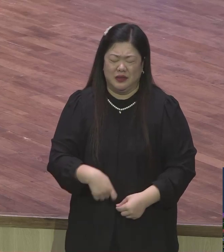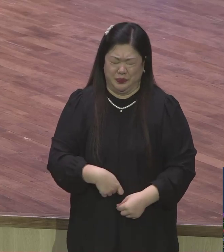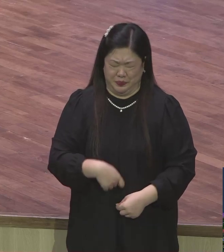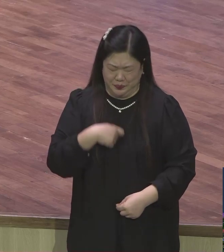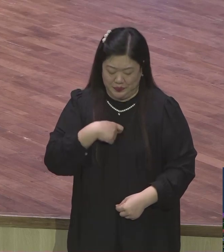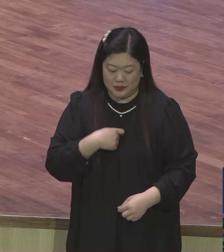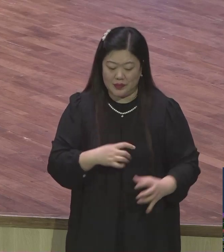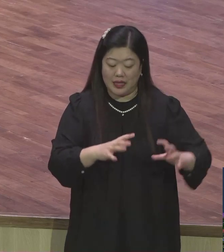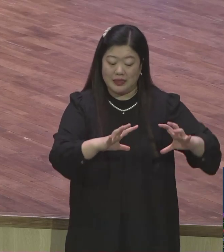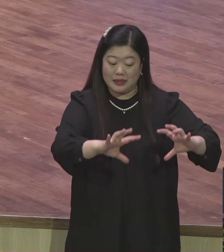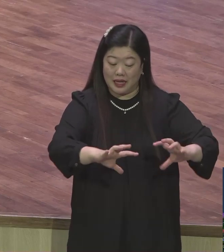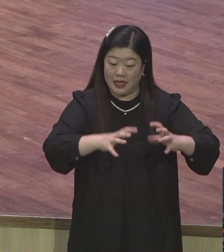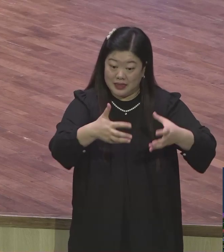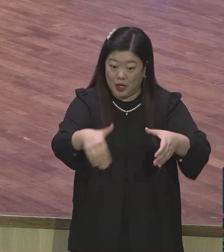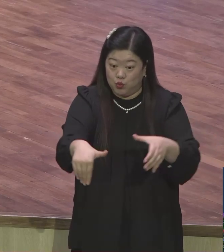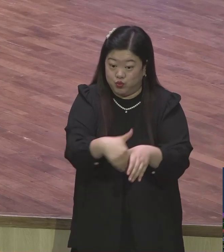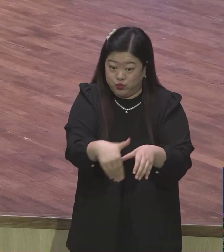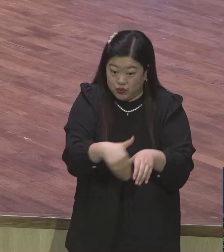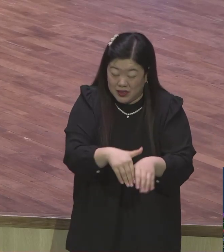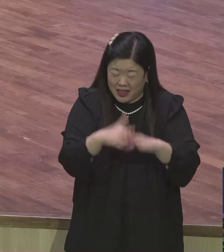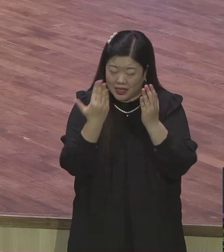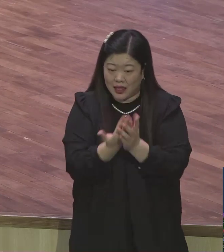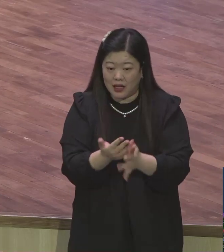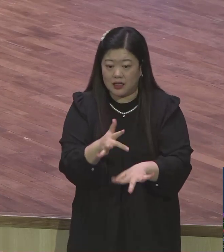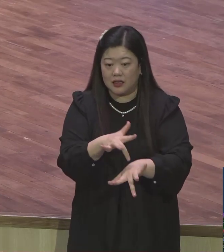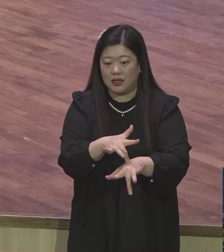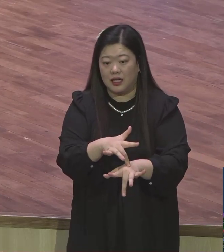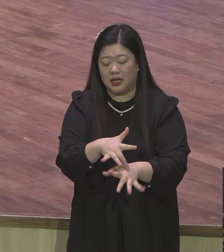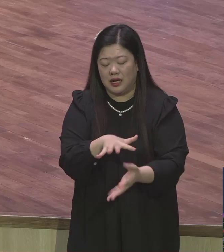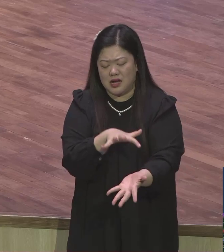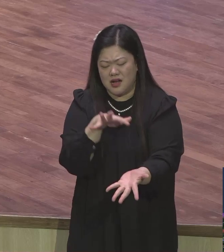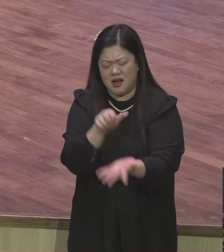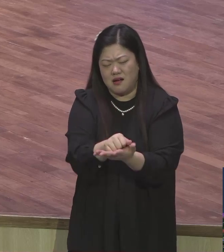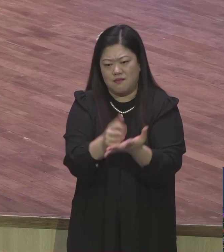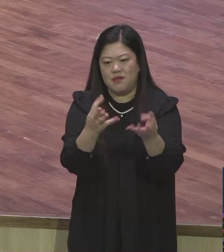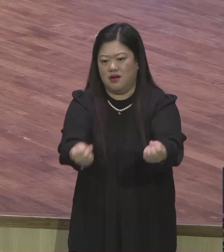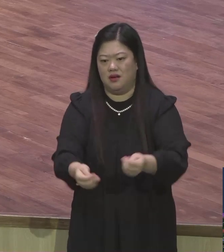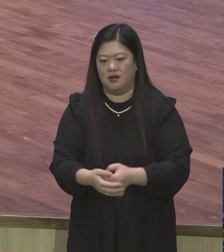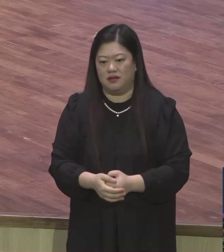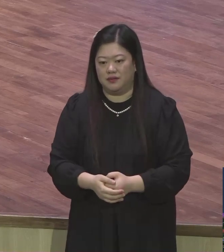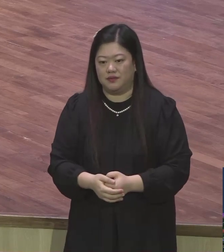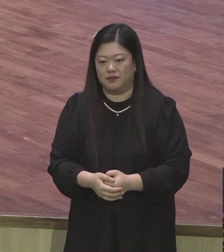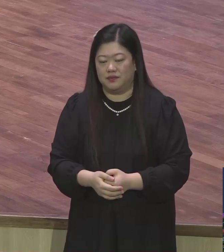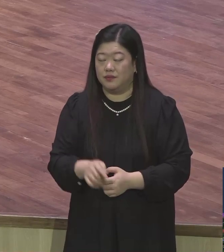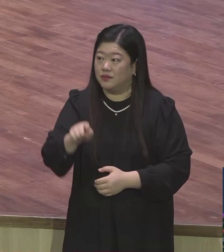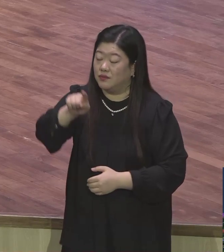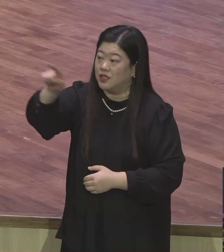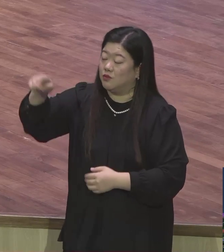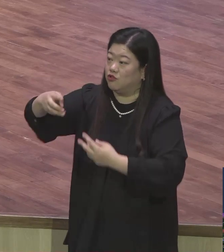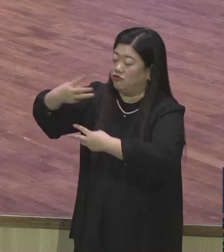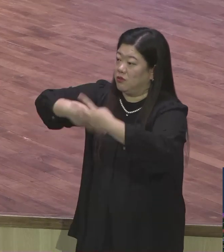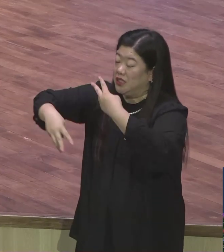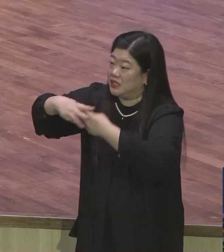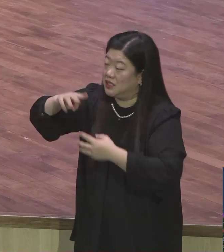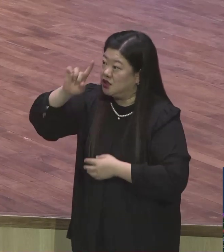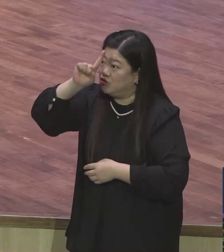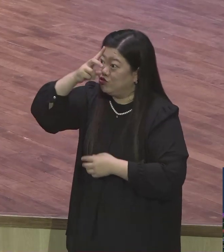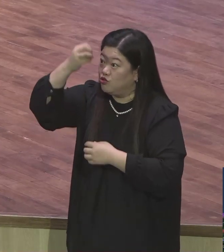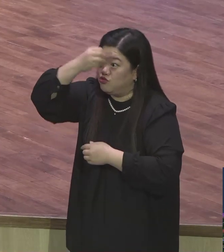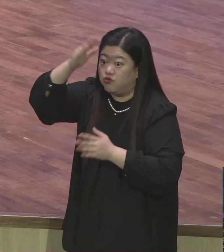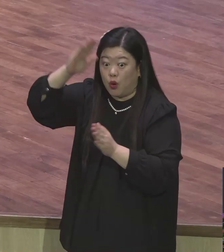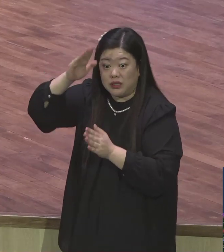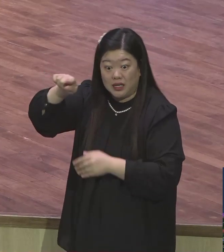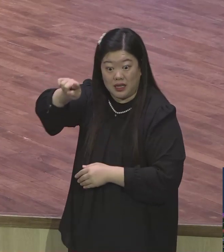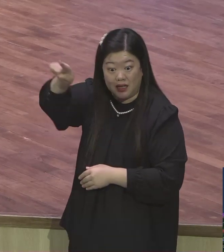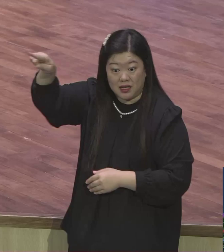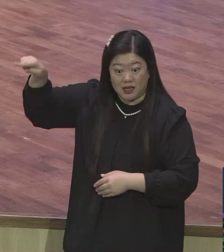있어요. 특별히 지금 이 자리에 있는 렘넌트들이요. 그야말로 우리 잘하고 있잖아. 이 후대들, 우리